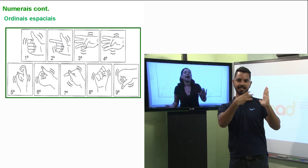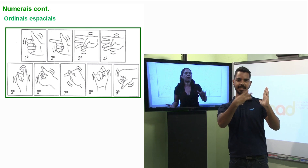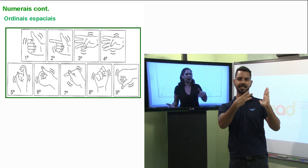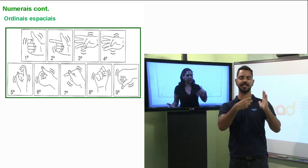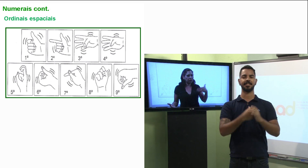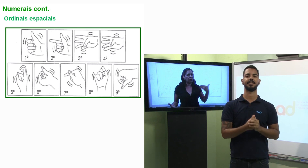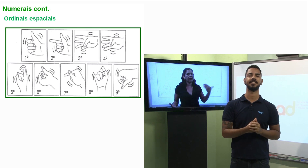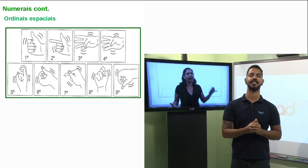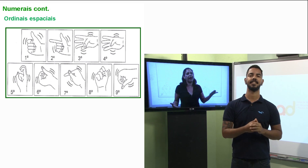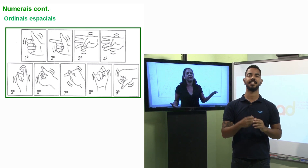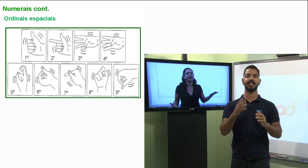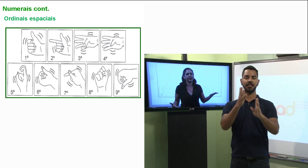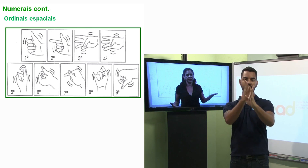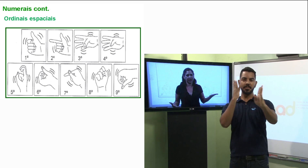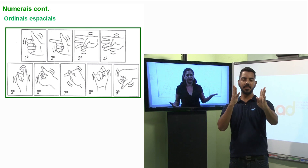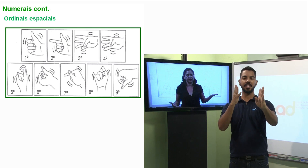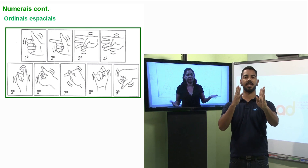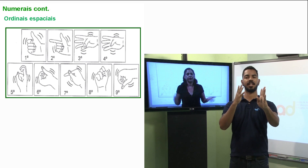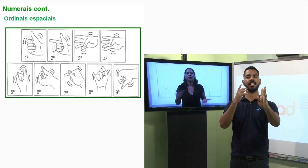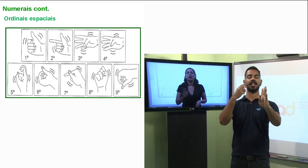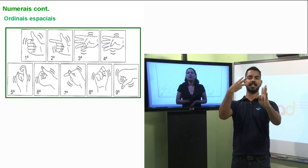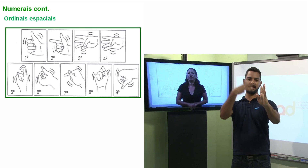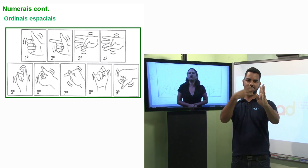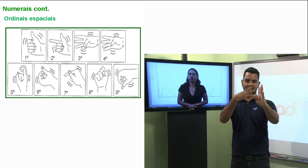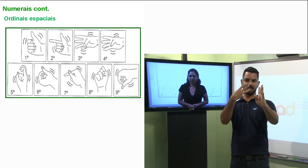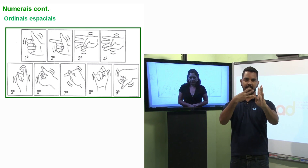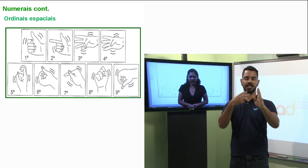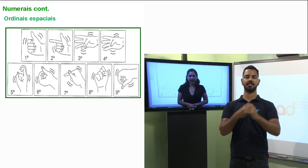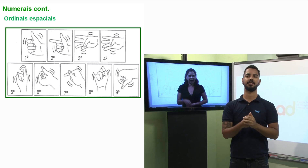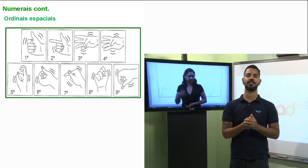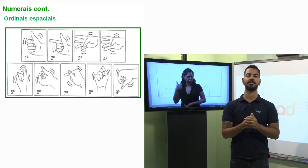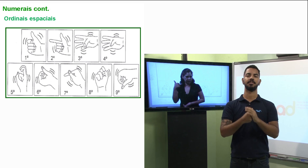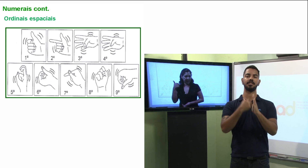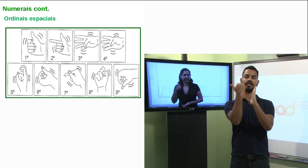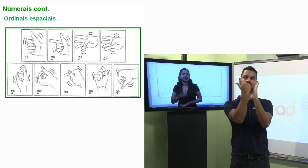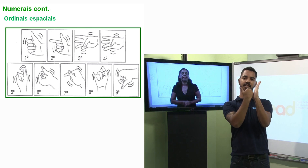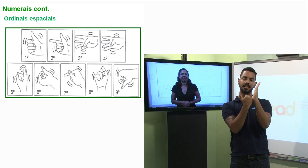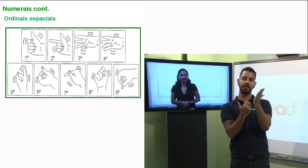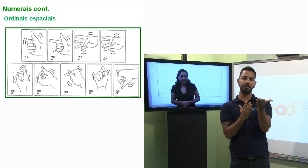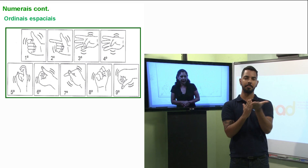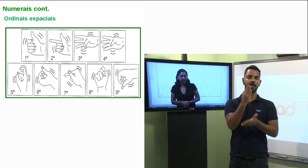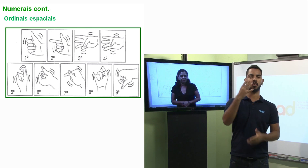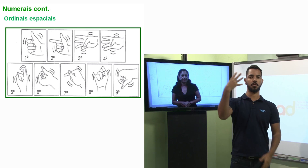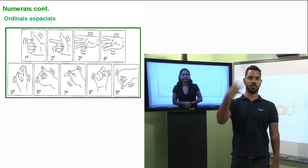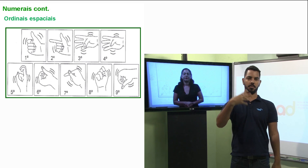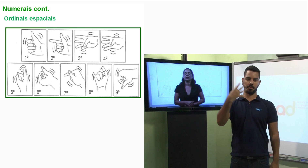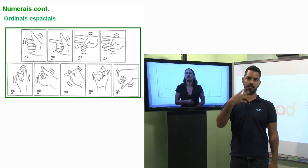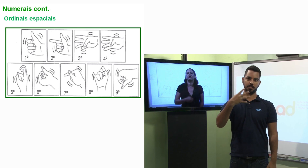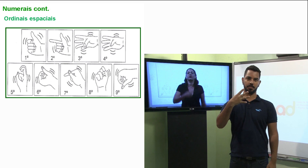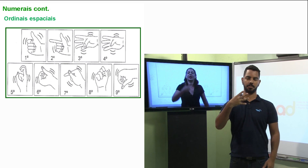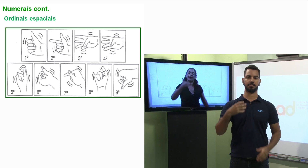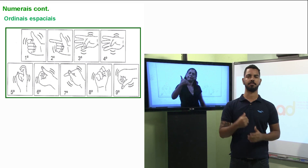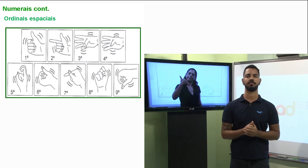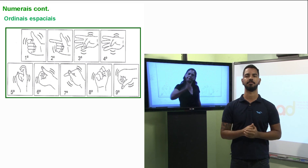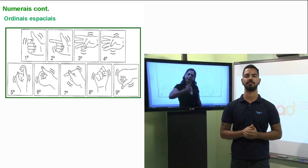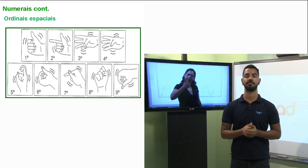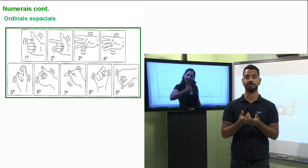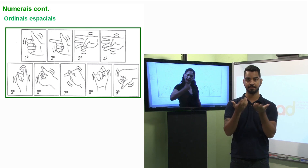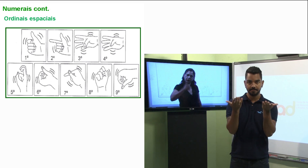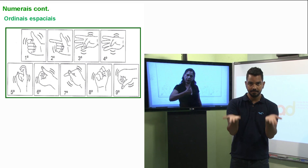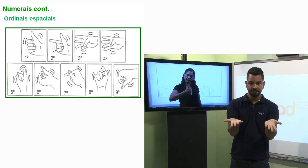fila, a quarta colocada, etc. Vamos juntos representar esses numerais também? Então, vamos